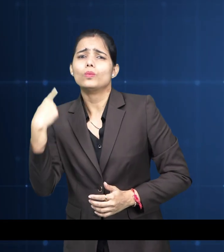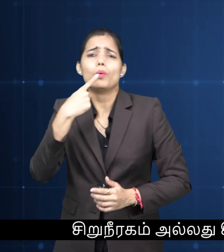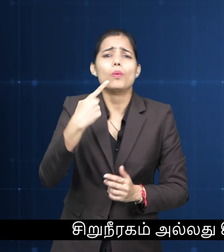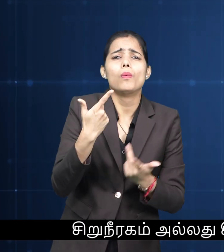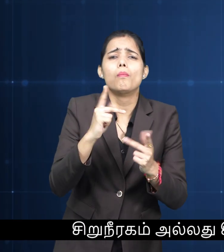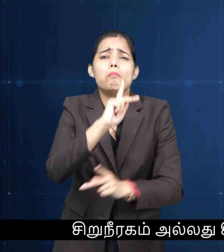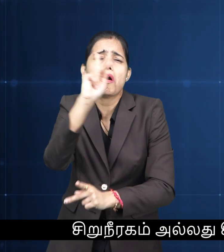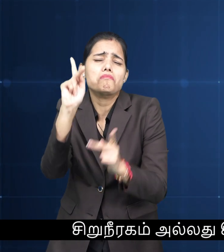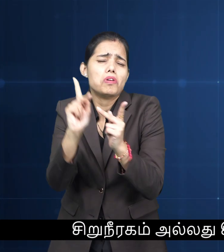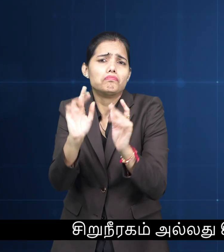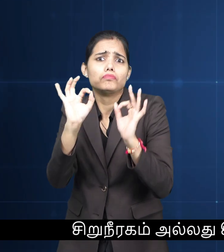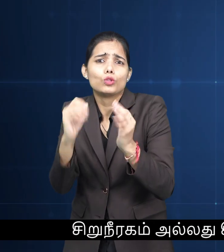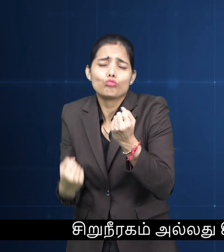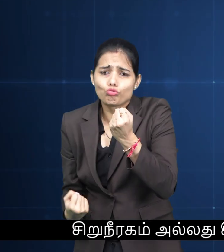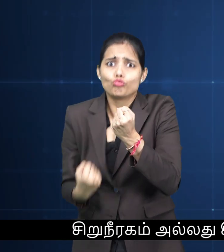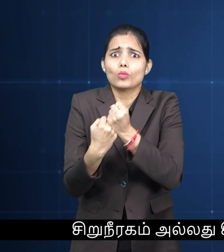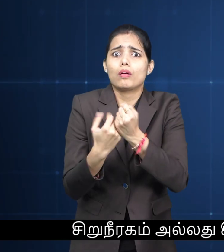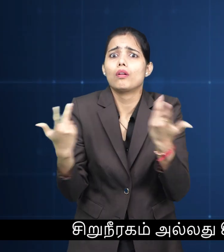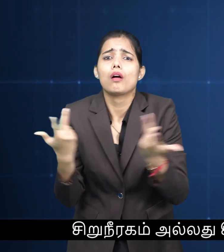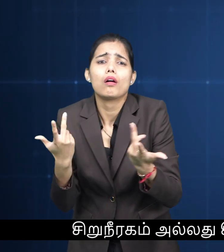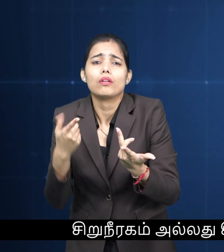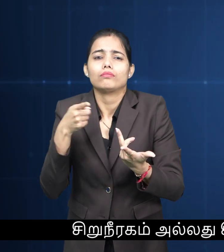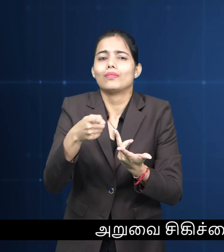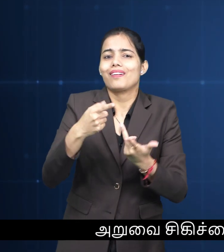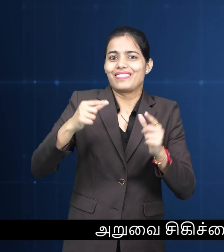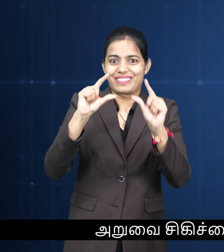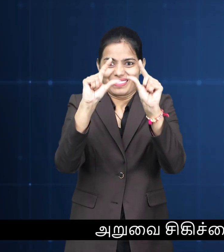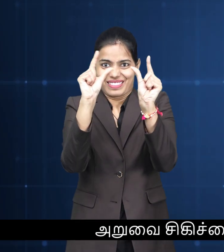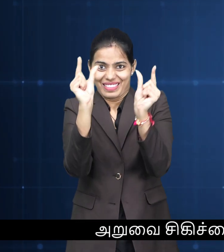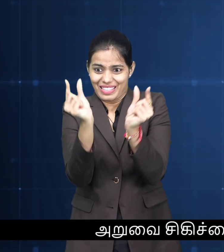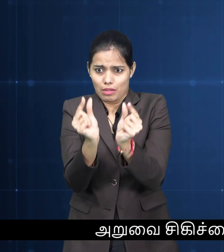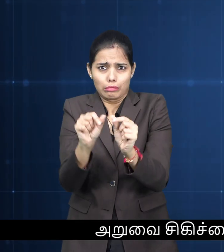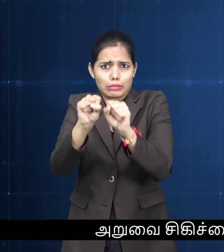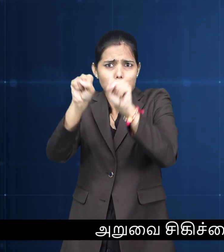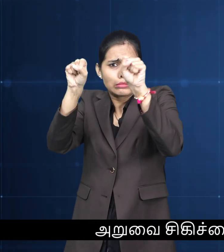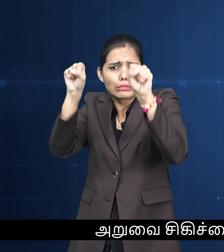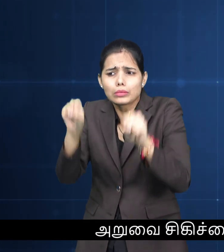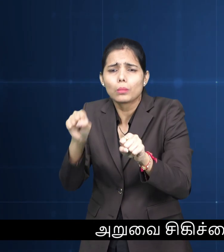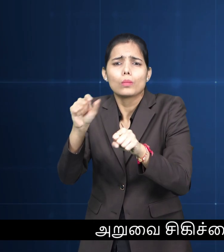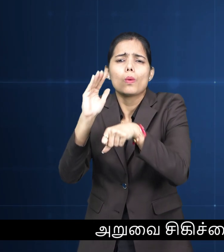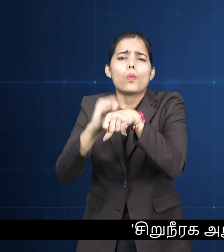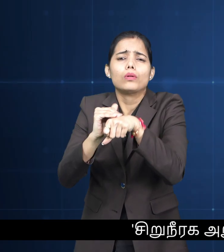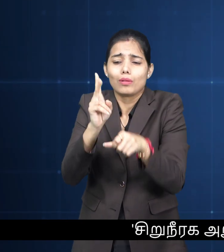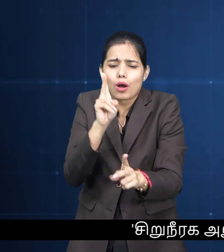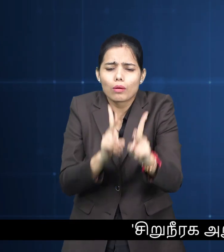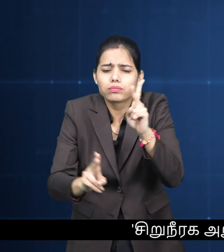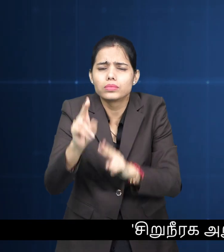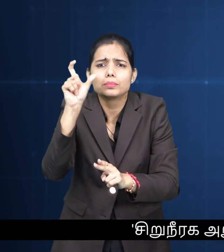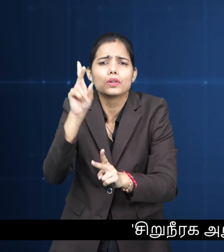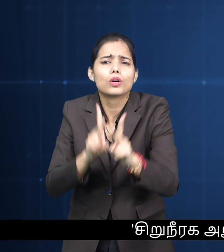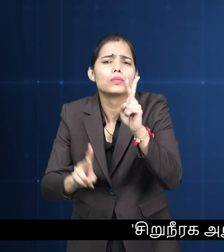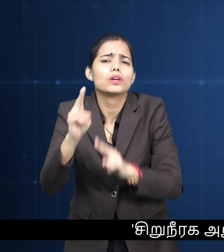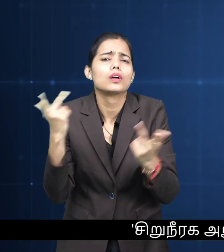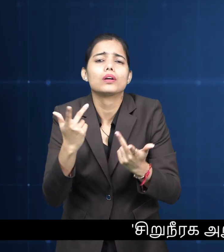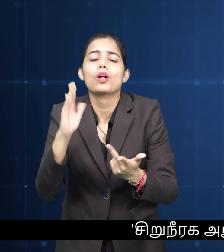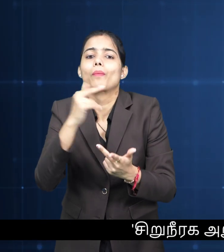சிறுநீரகம் அல்லது சிறுநீரக மண்டலம் தொடர்பான அறுவை சிகிச்சைகளை செய்யும் மருத்துவர் சிறுநீரக